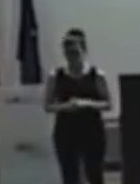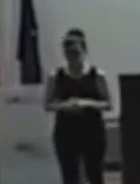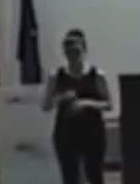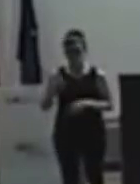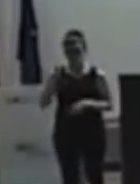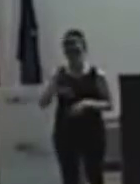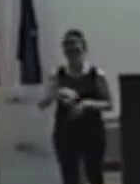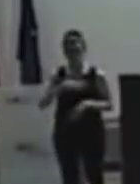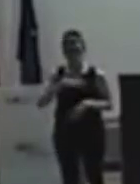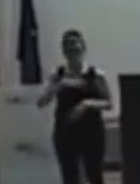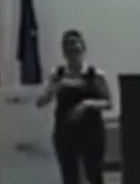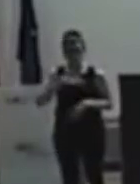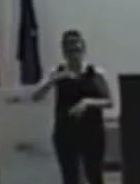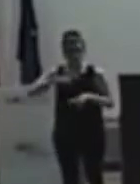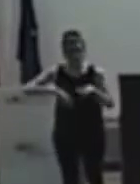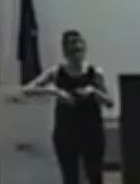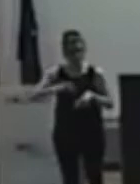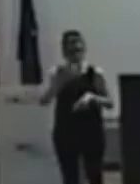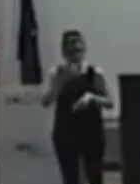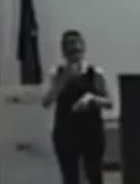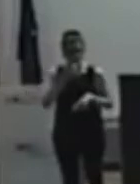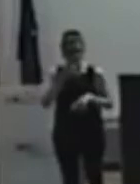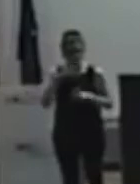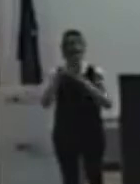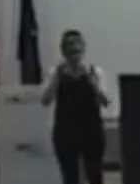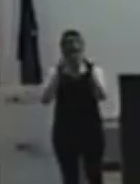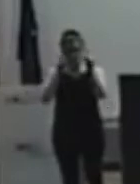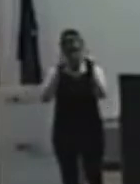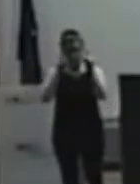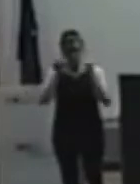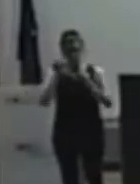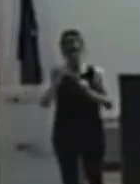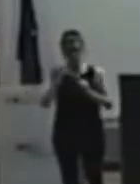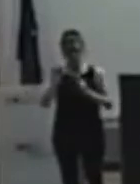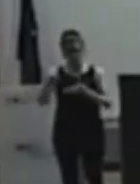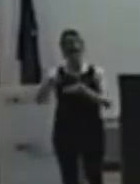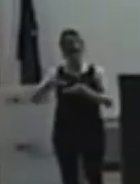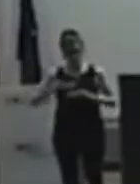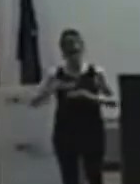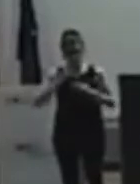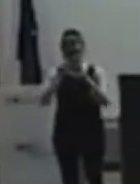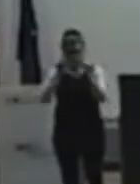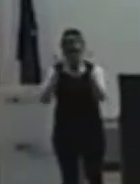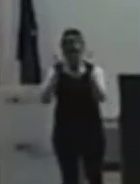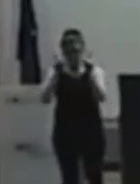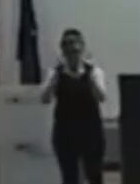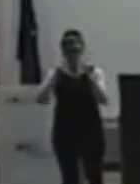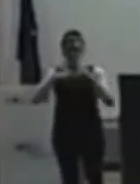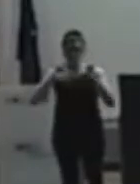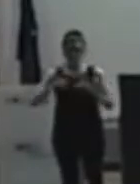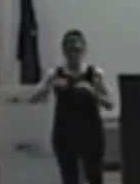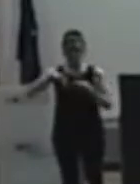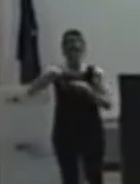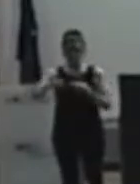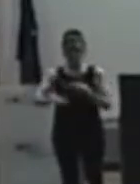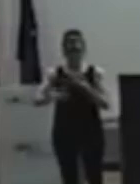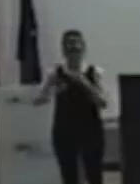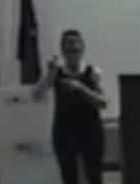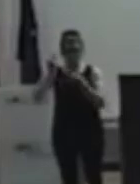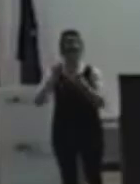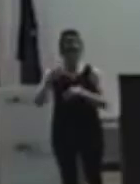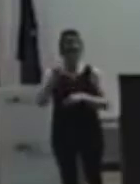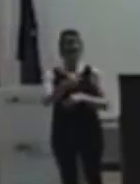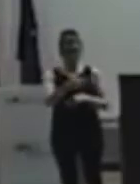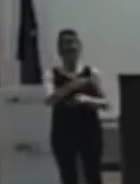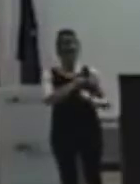de entender el beneficio, bueno, pues que entonces decidirá que el perjuicio que le provoca